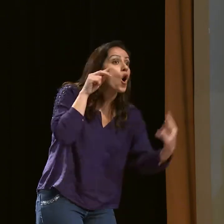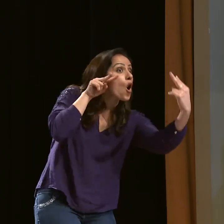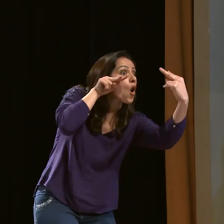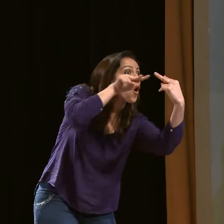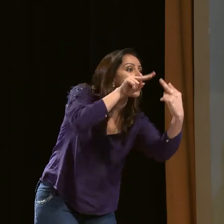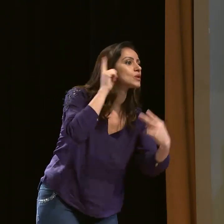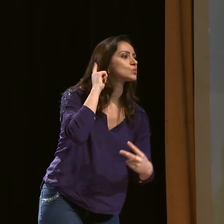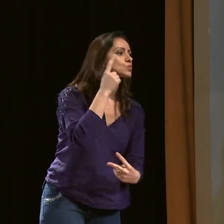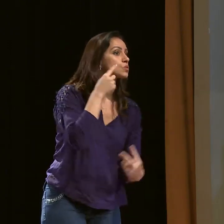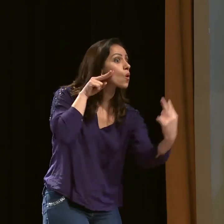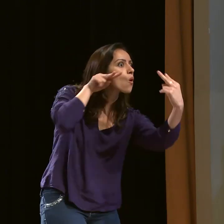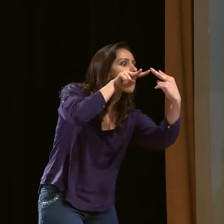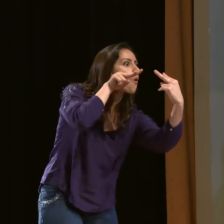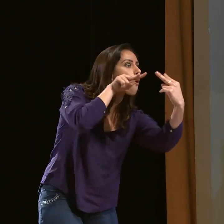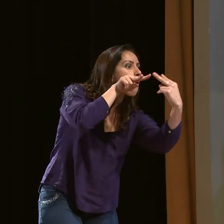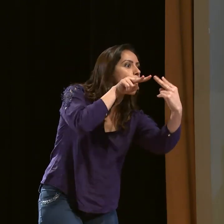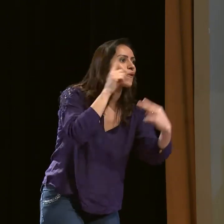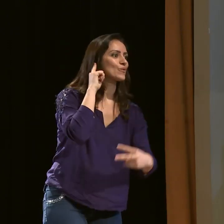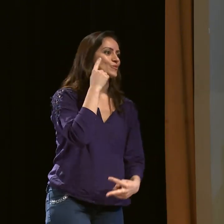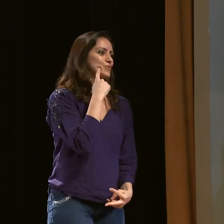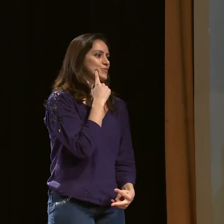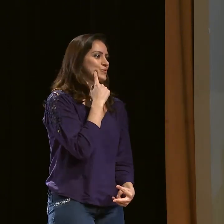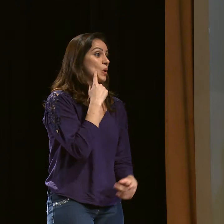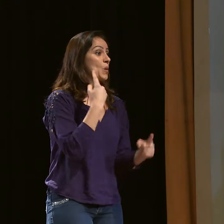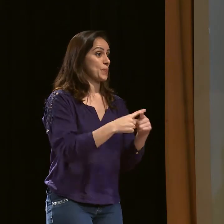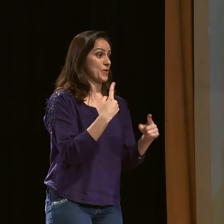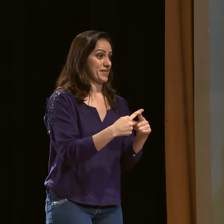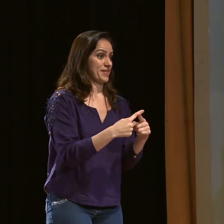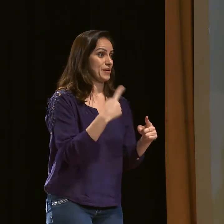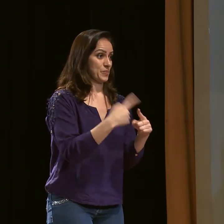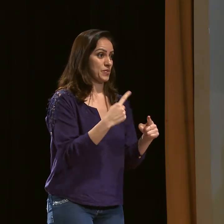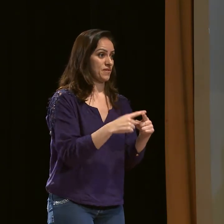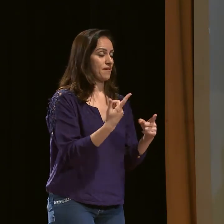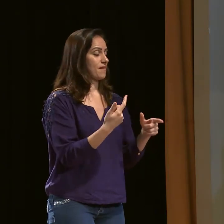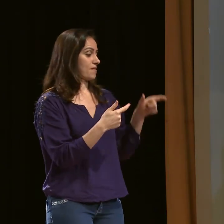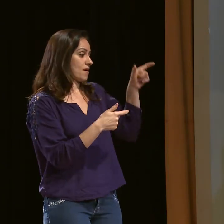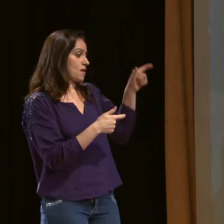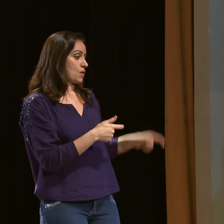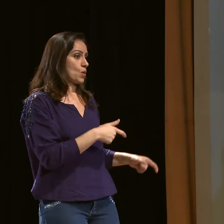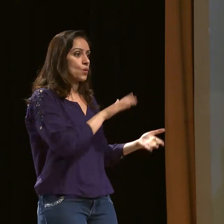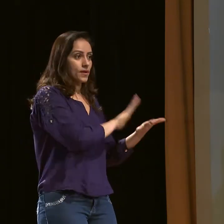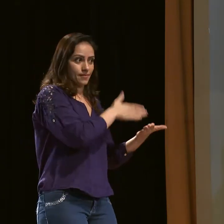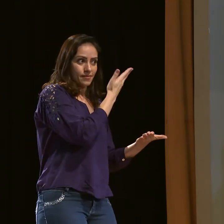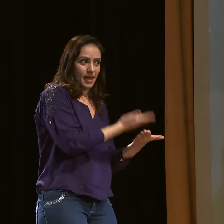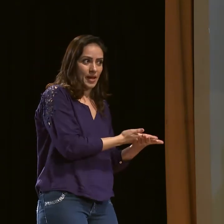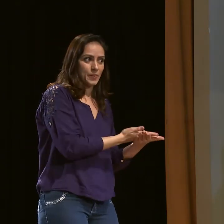esse contato visual com o surdo, de olhar nos olhos do surdo. Por quê? o